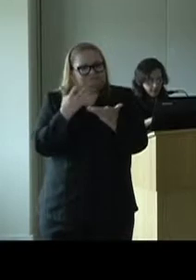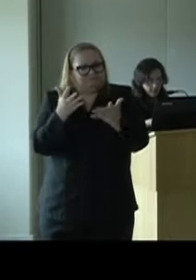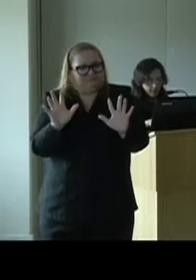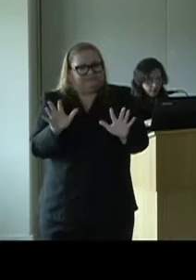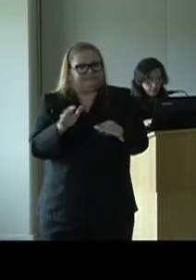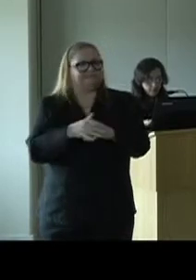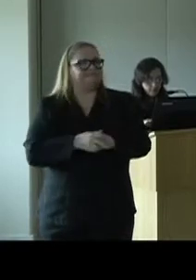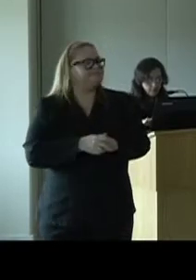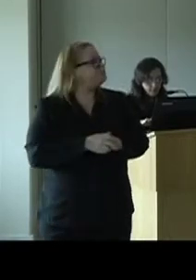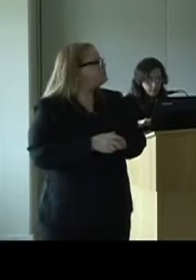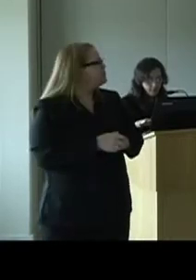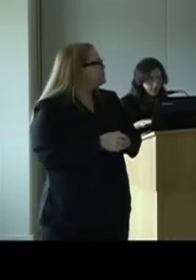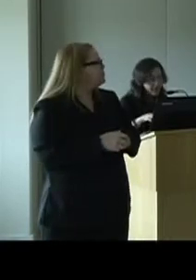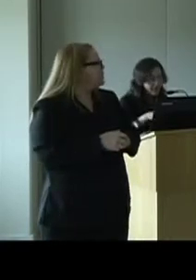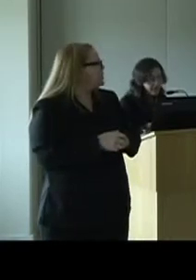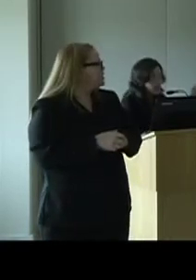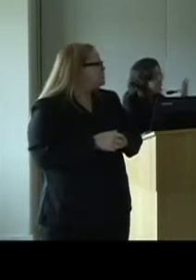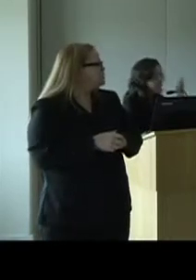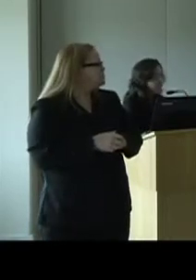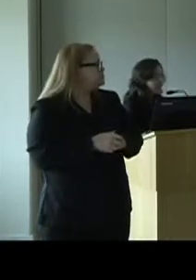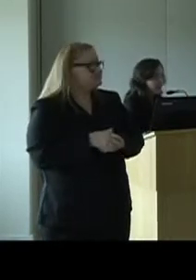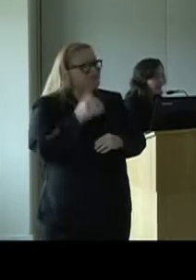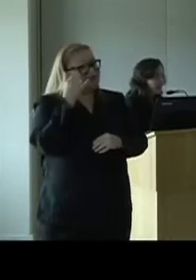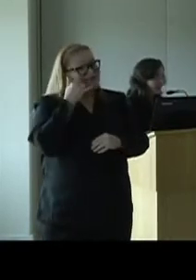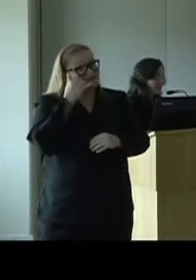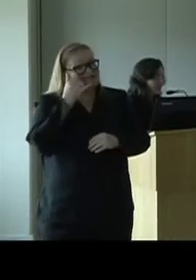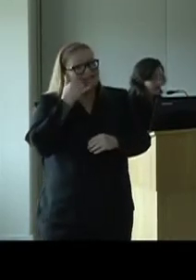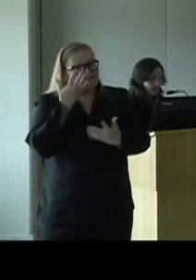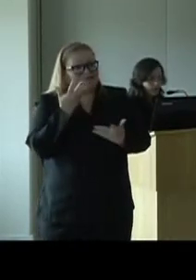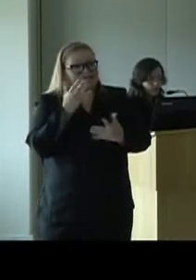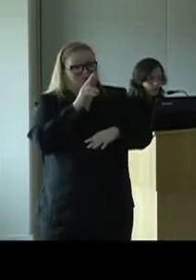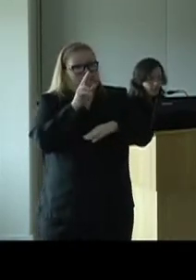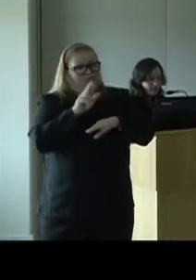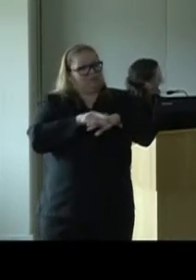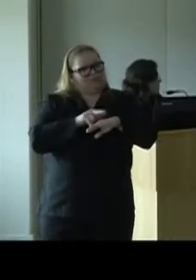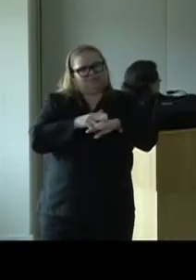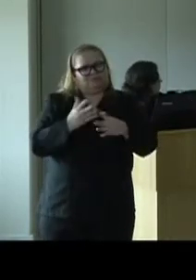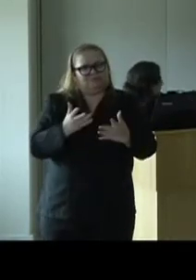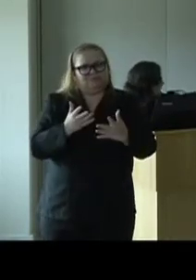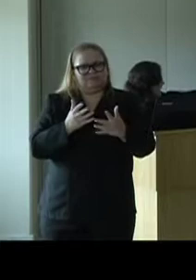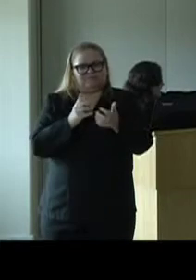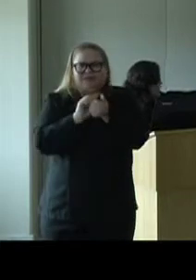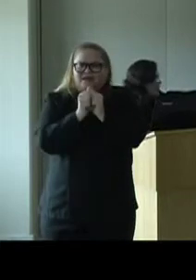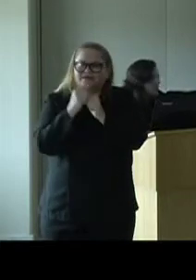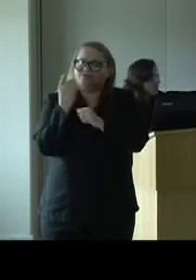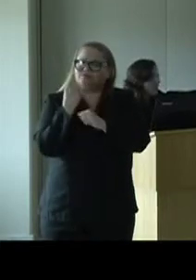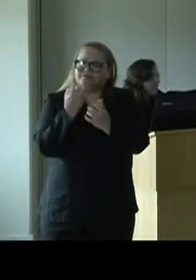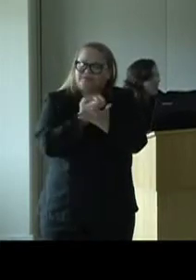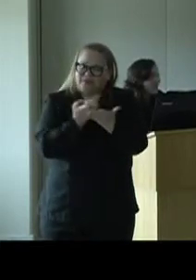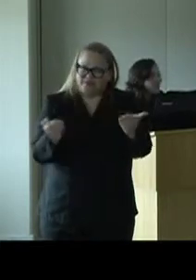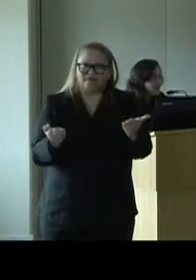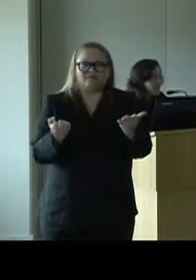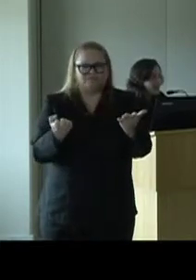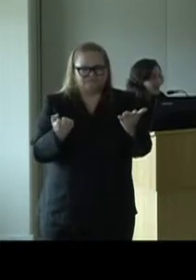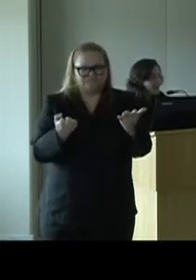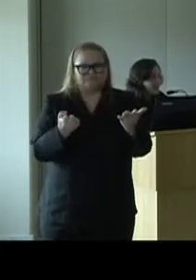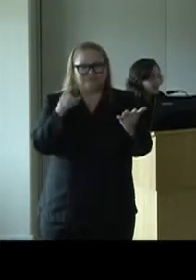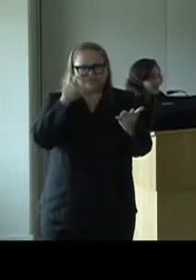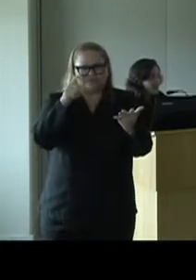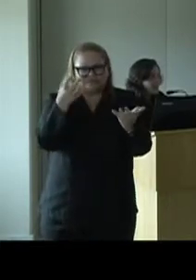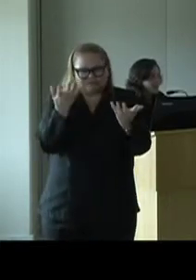Pues ese es el teléfono. Que el teléfono era un teléfono convencional. Lo que se le adaptó fue el equipo que le